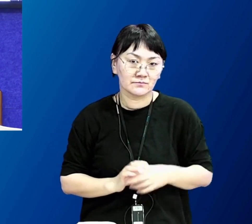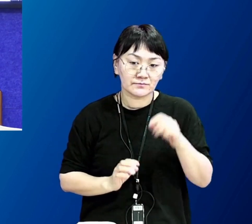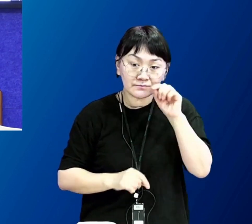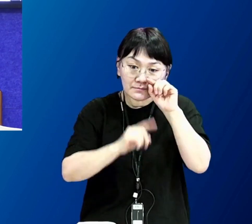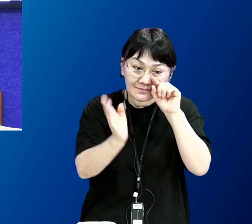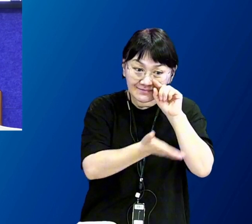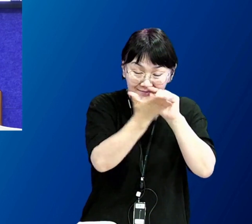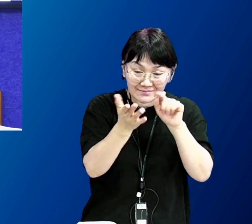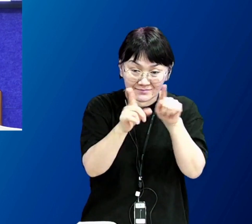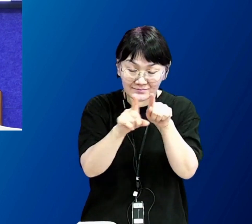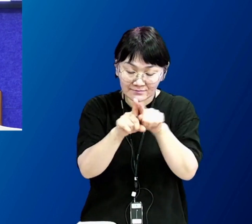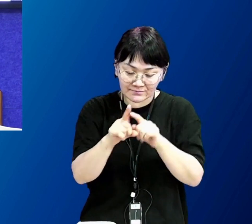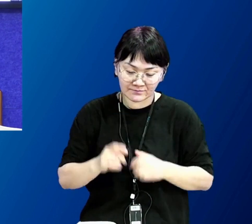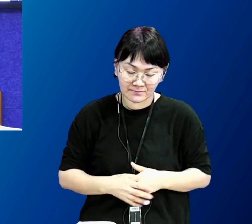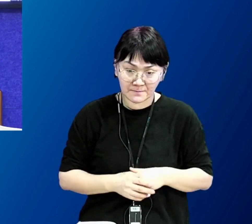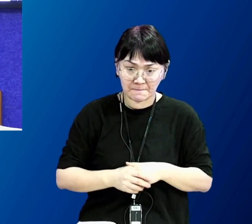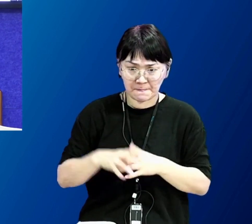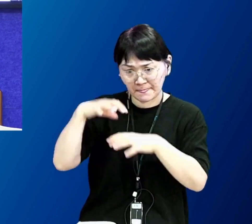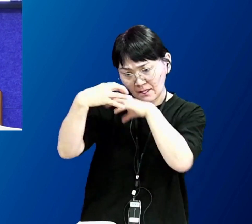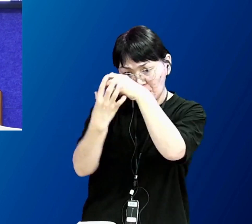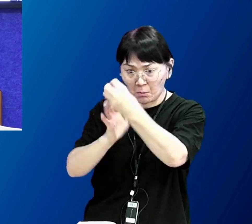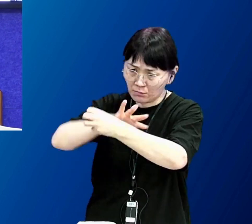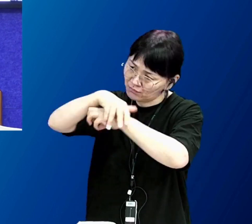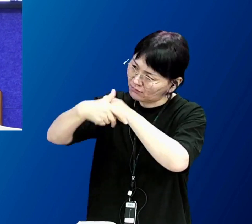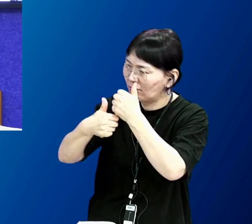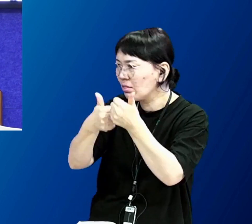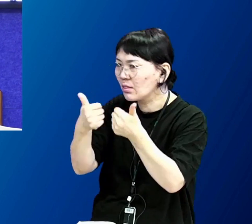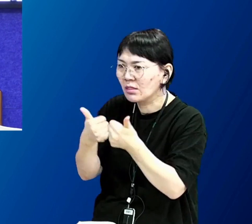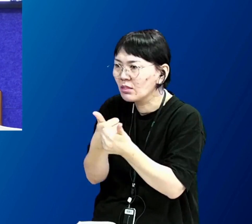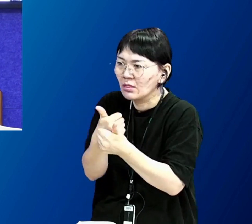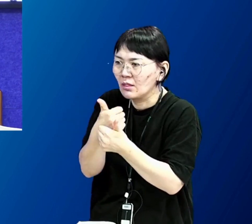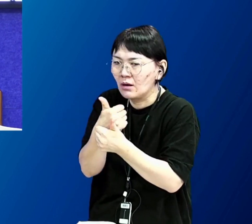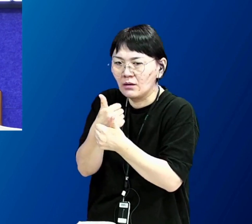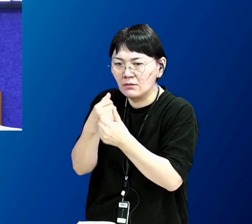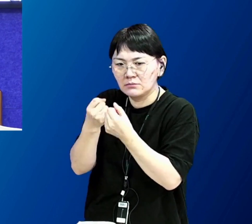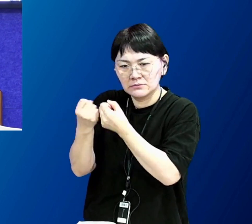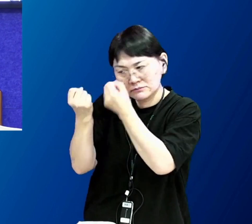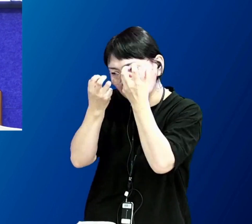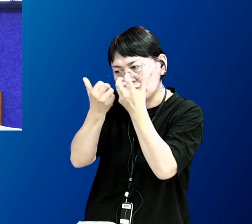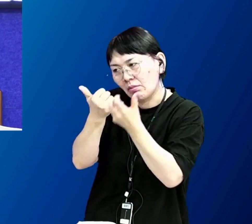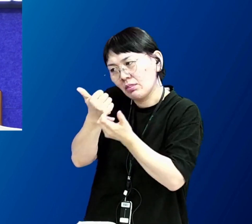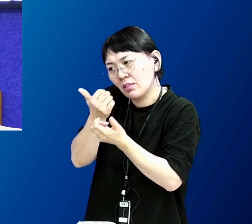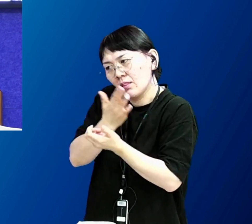Бид хүнч тэр хорвоогээд хорвогийн зүйлсийг бүү хайрлаа гэж